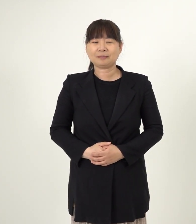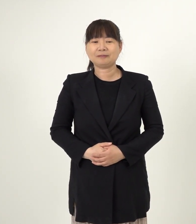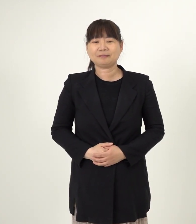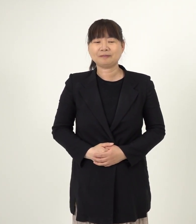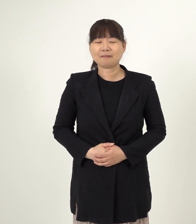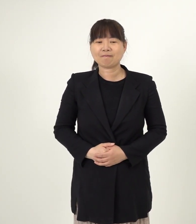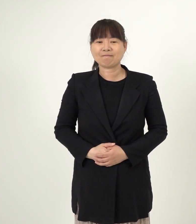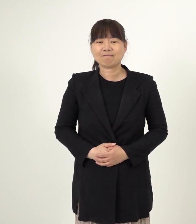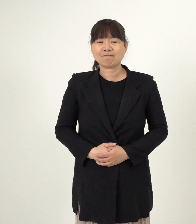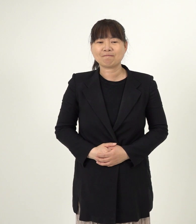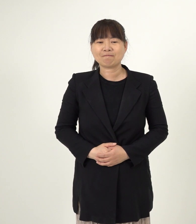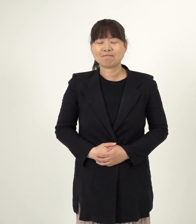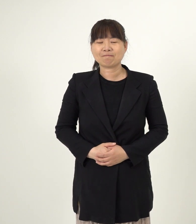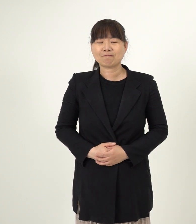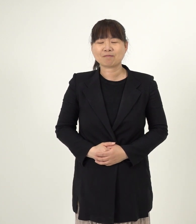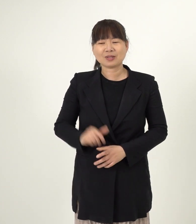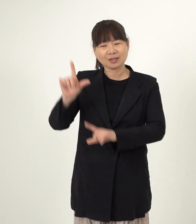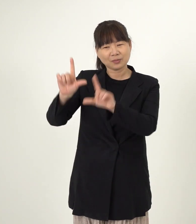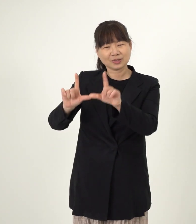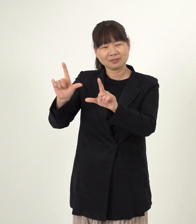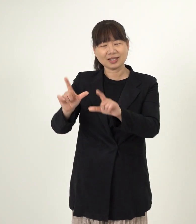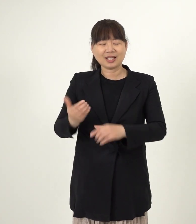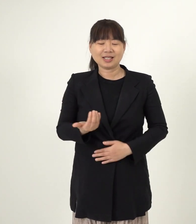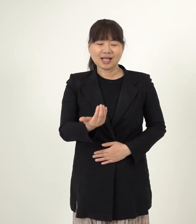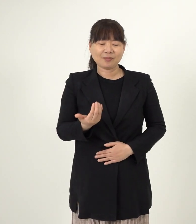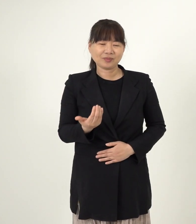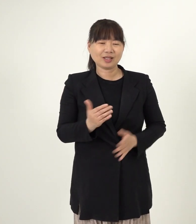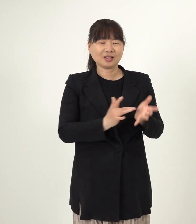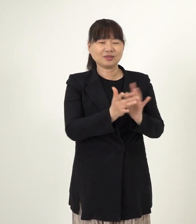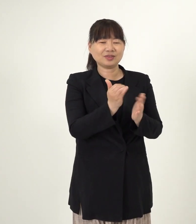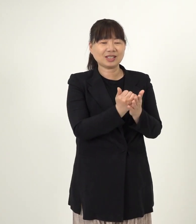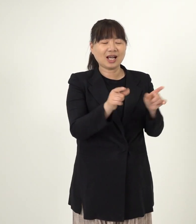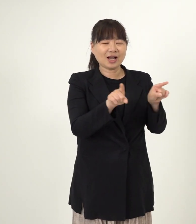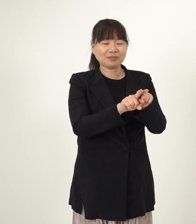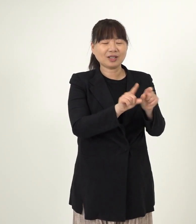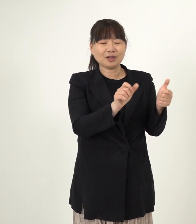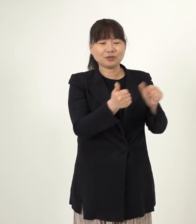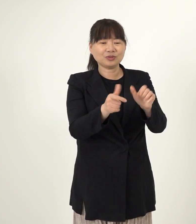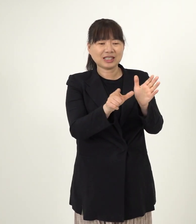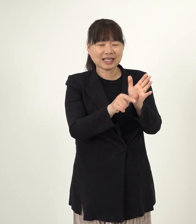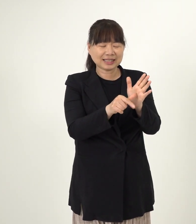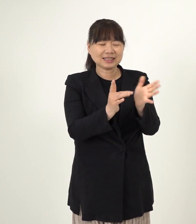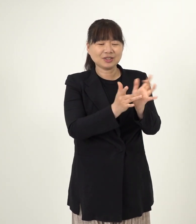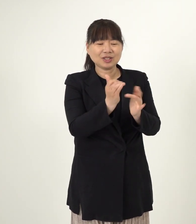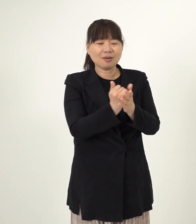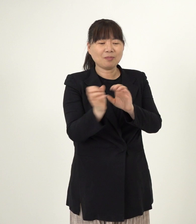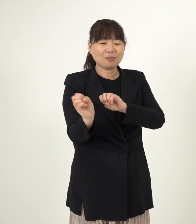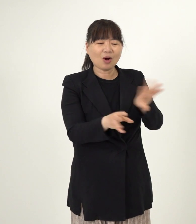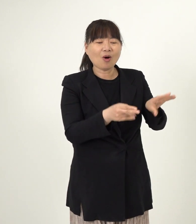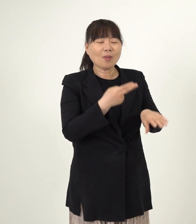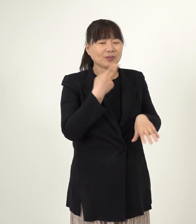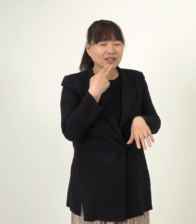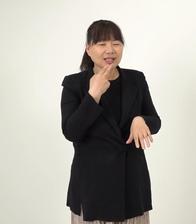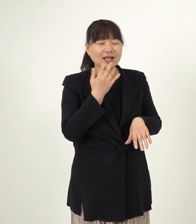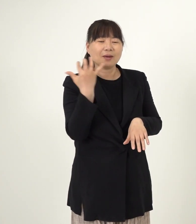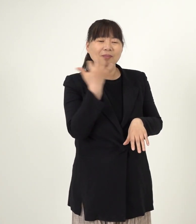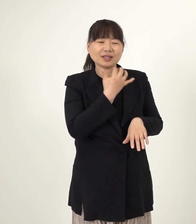이것이 앞서 예수님과 함께 죽는 자리까지 가겠다고 장담했던